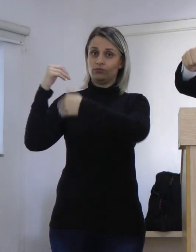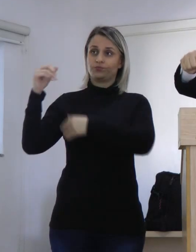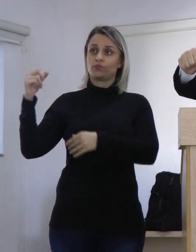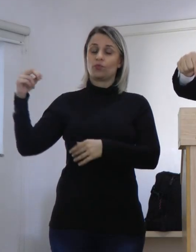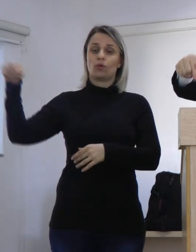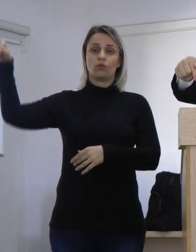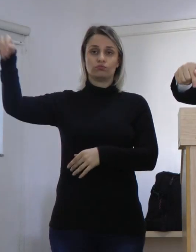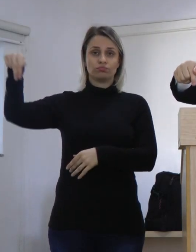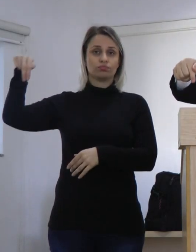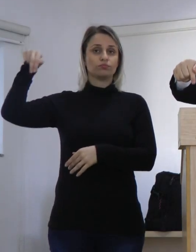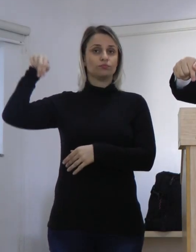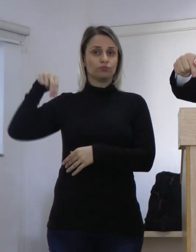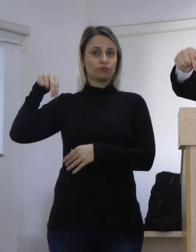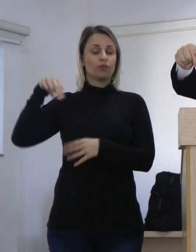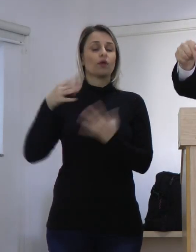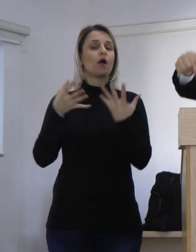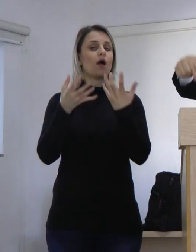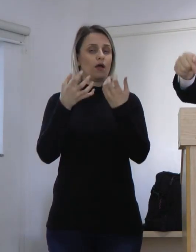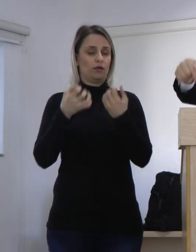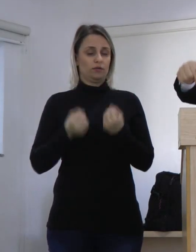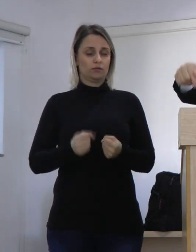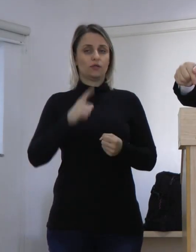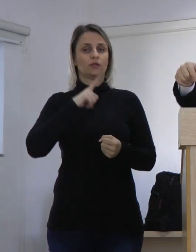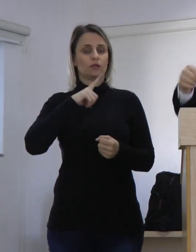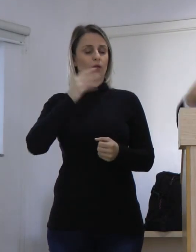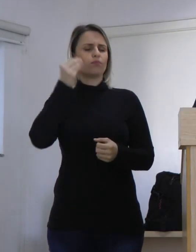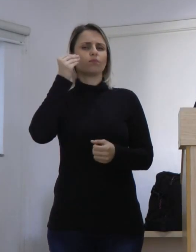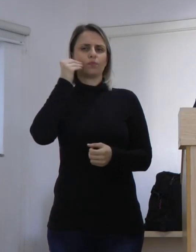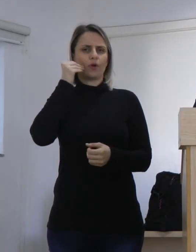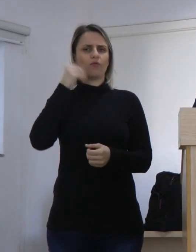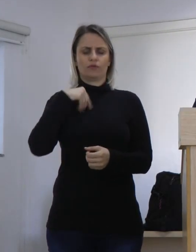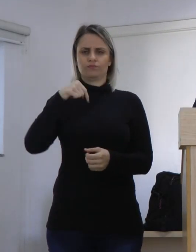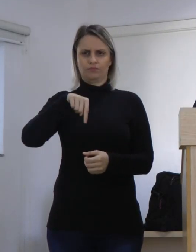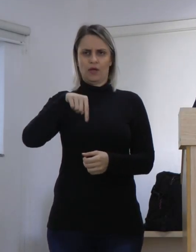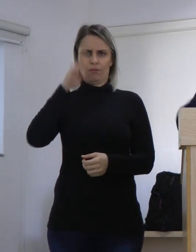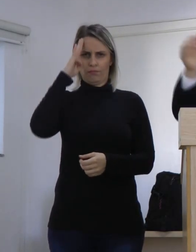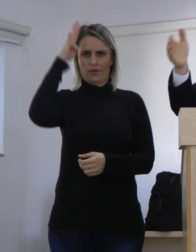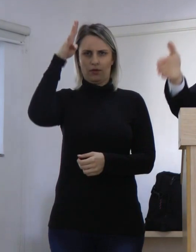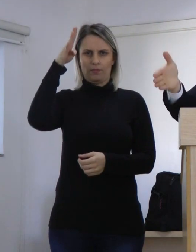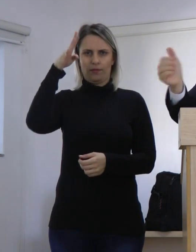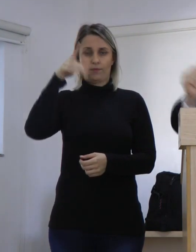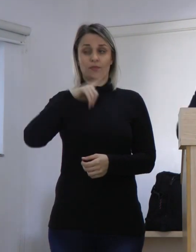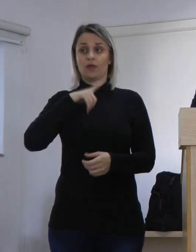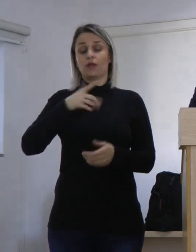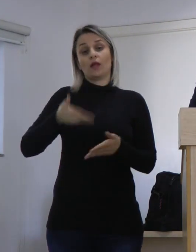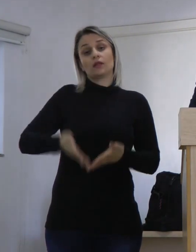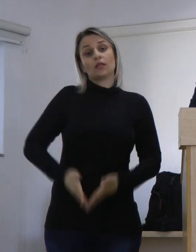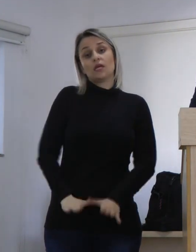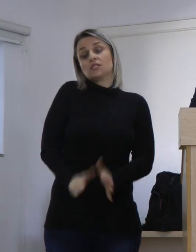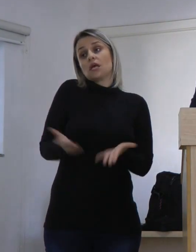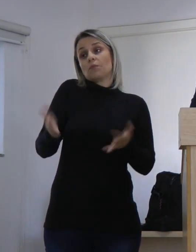aceitamos passar pelas provas principais aqui na Terra. Nascer naquela família.